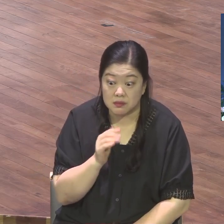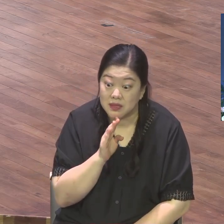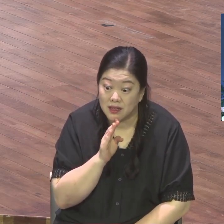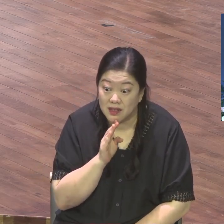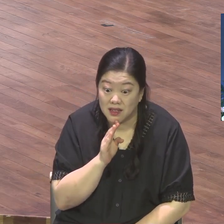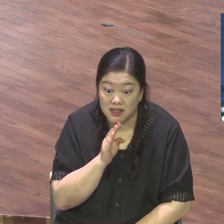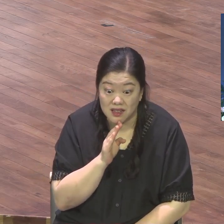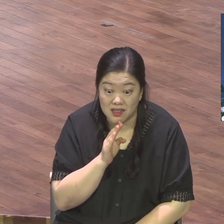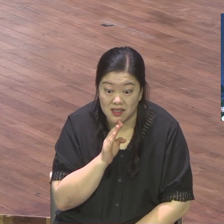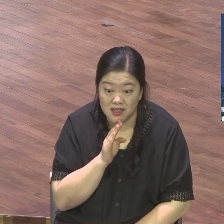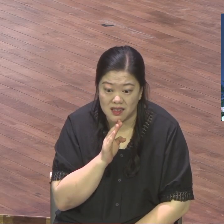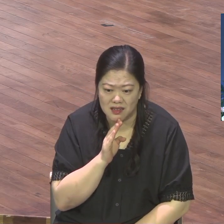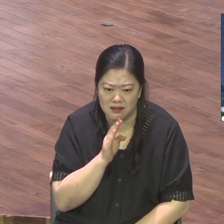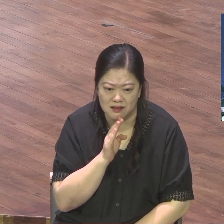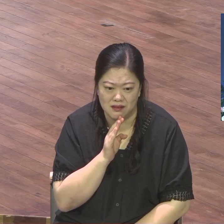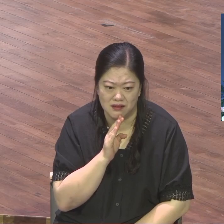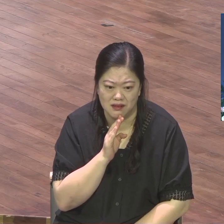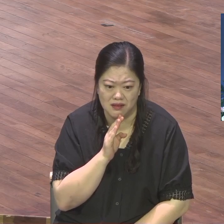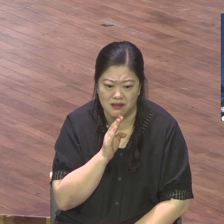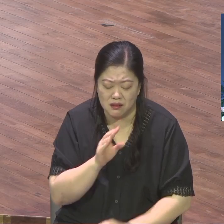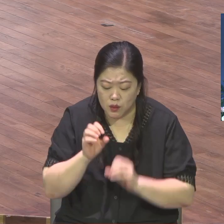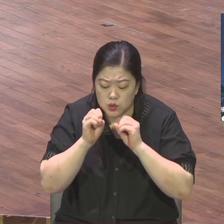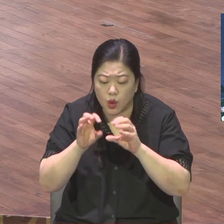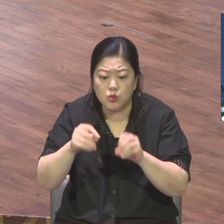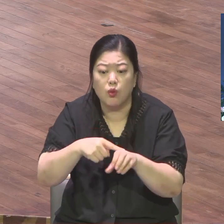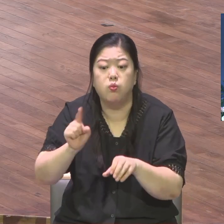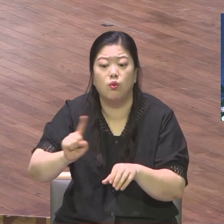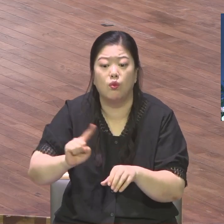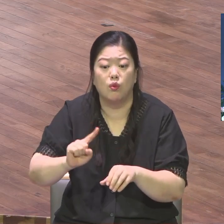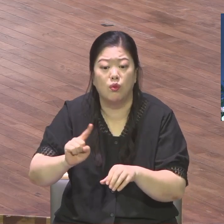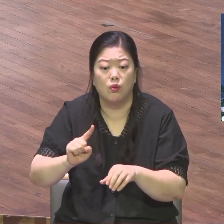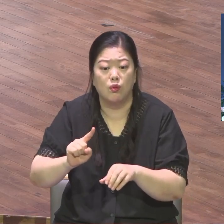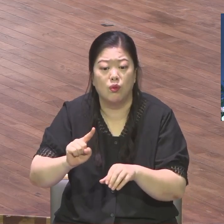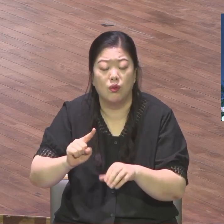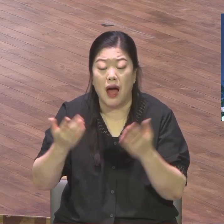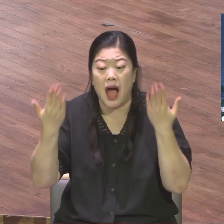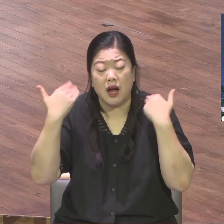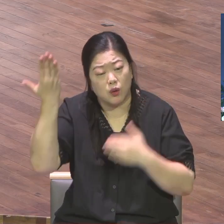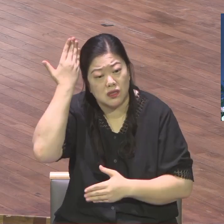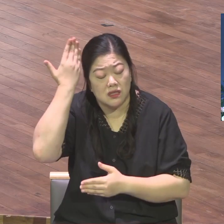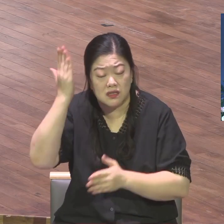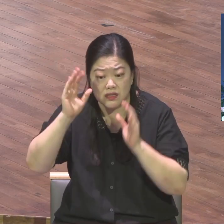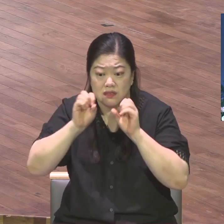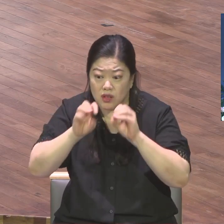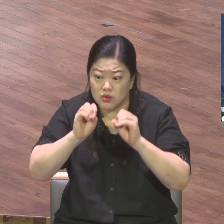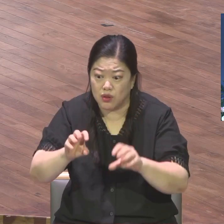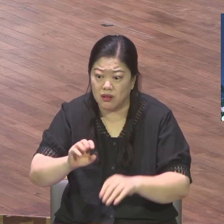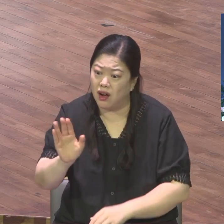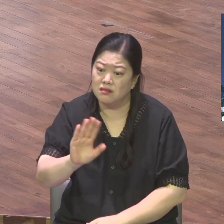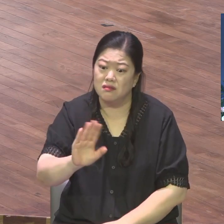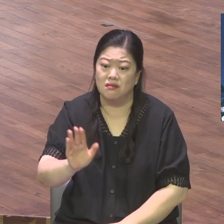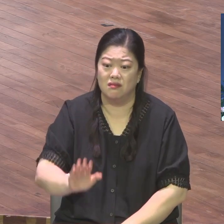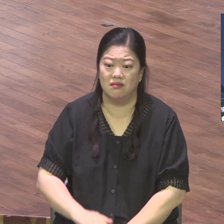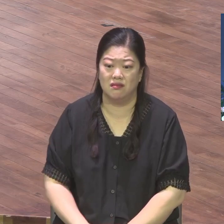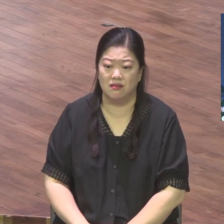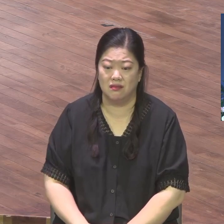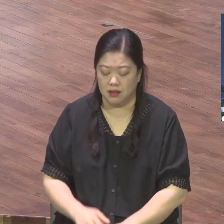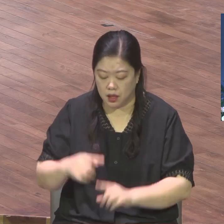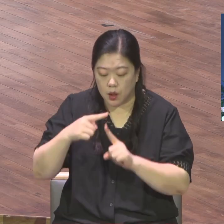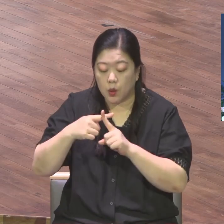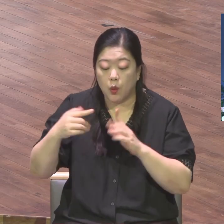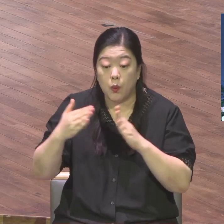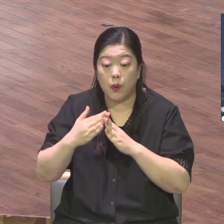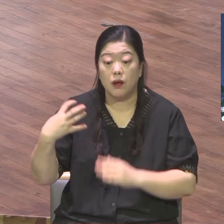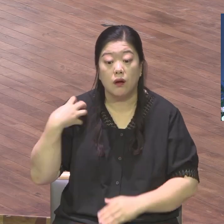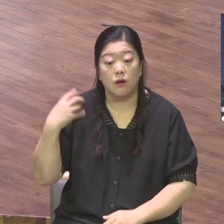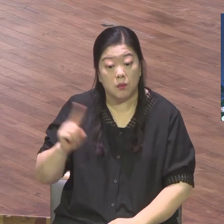말할까요? 세상적인 지식을 말할까요? 뭘 말할까요? 교회가 뭐 하는 곳이에요? 생명